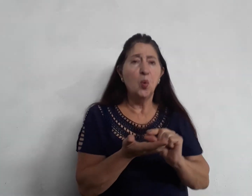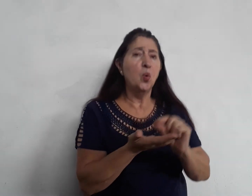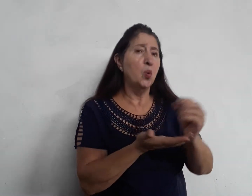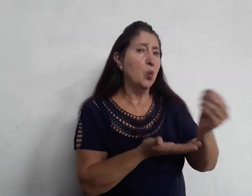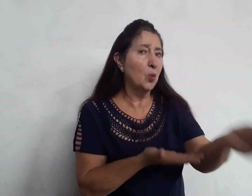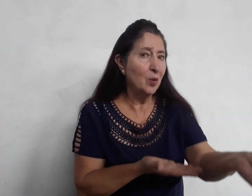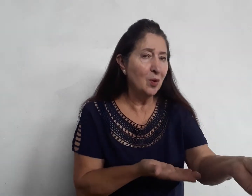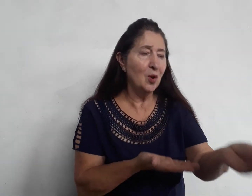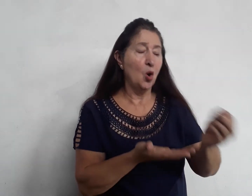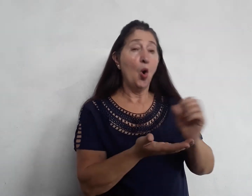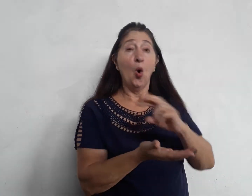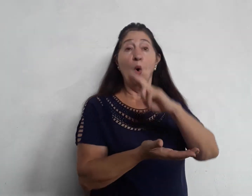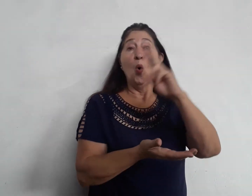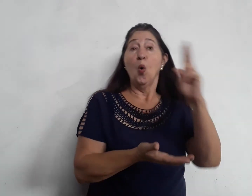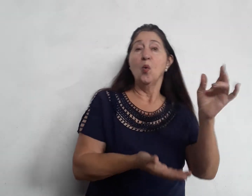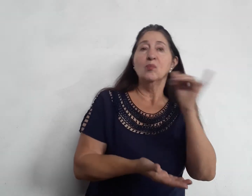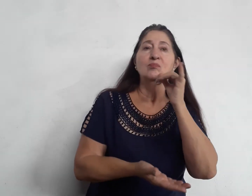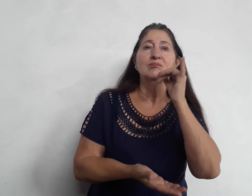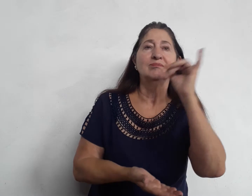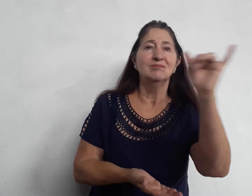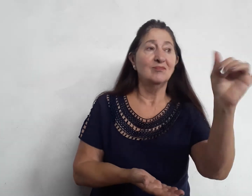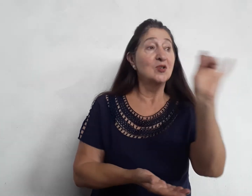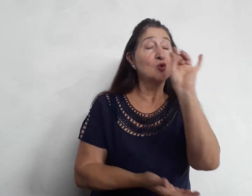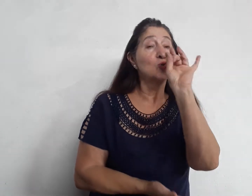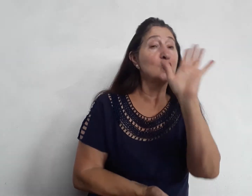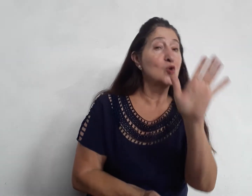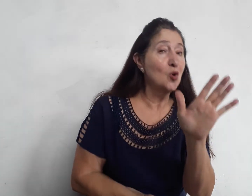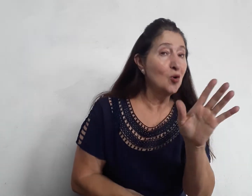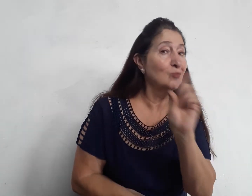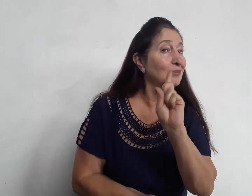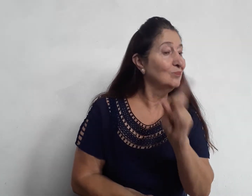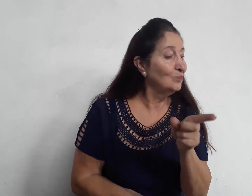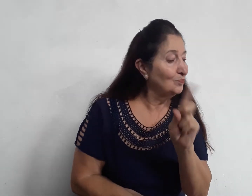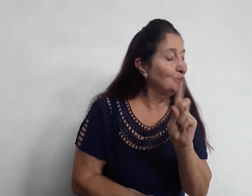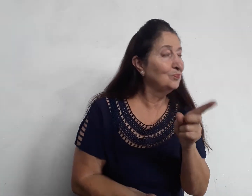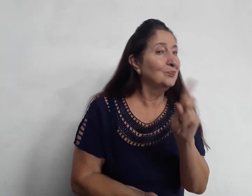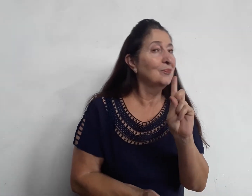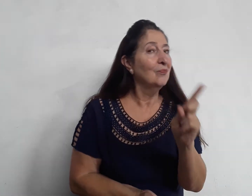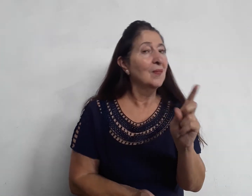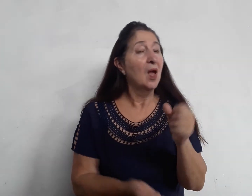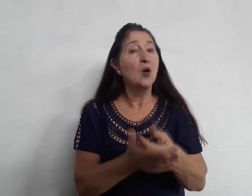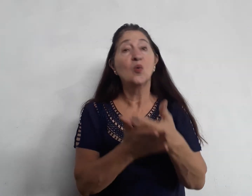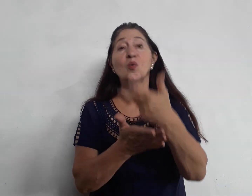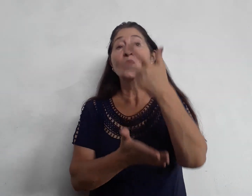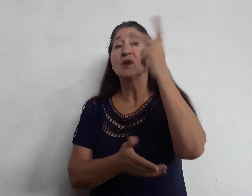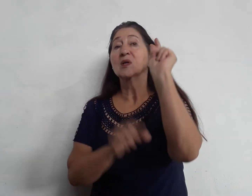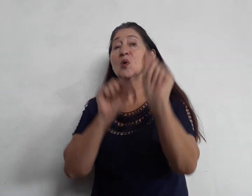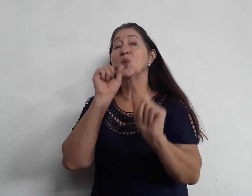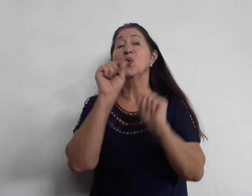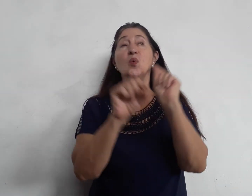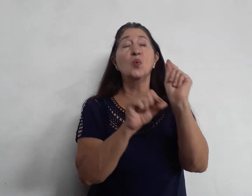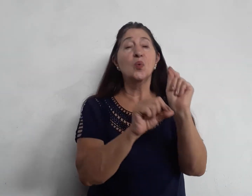é a advertência que o Senhor nos faz para não acontecer o que aconteceu com aquele homem